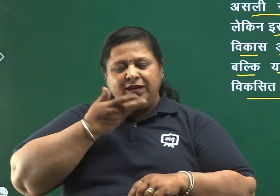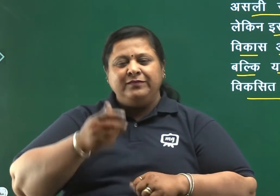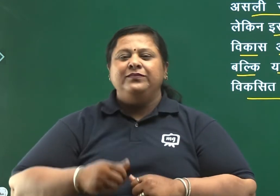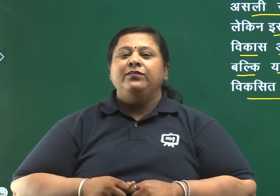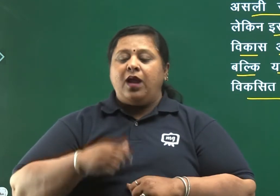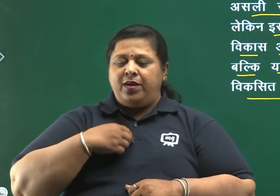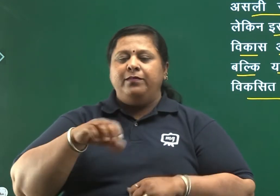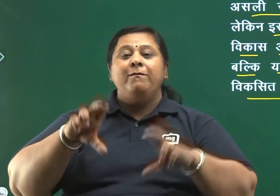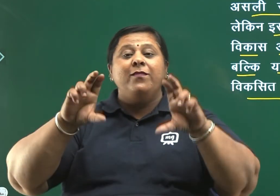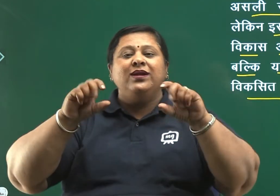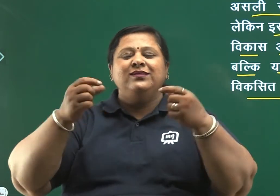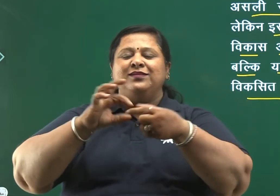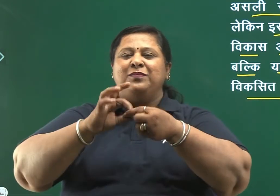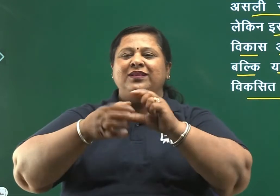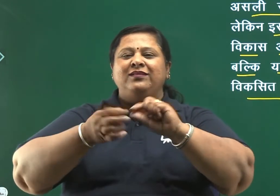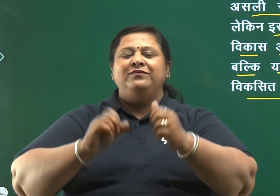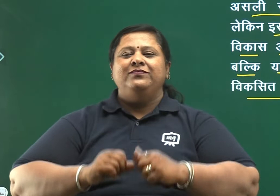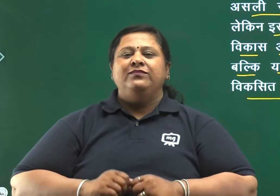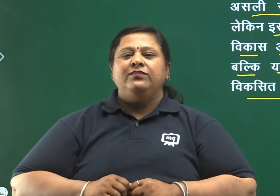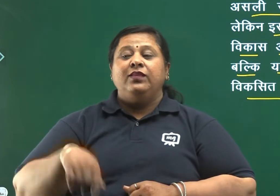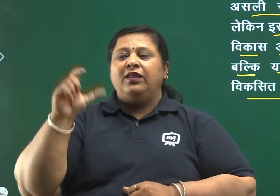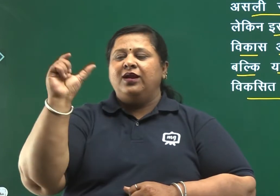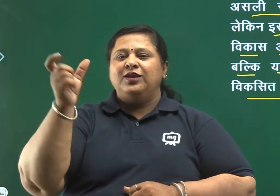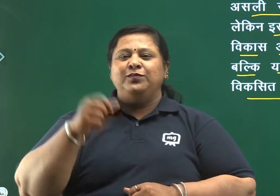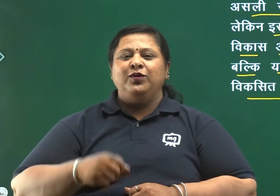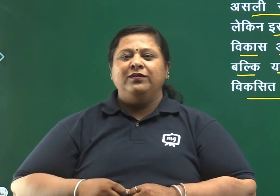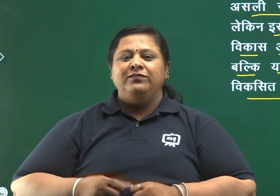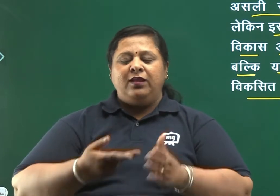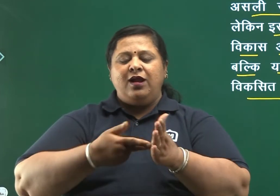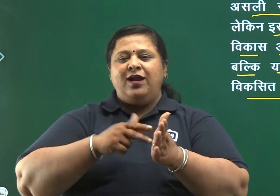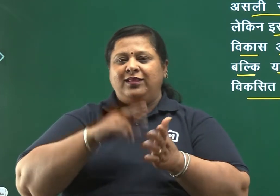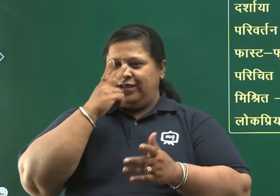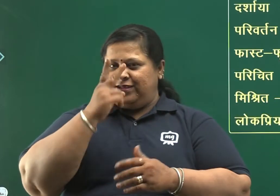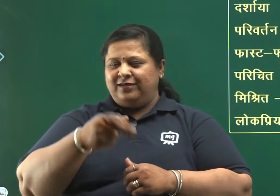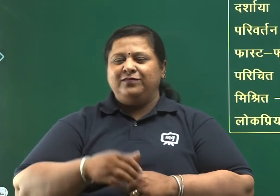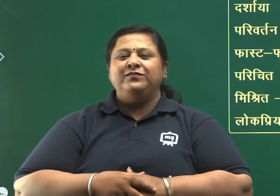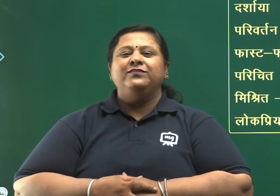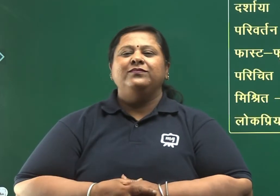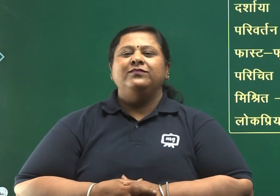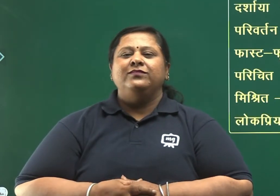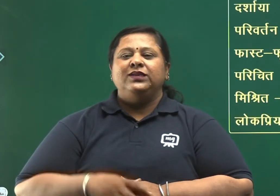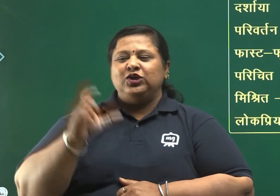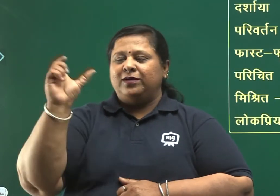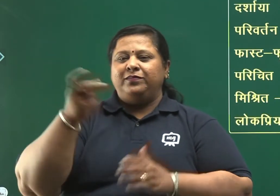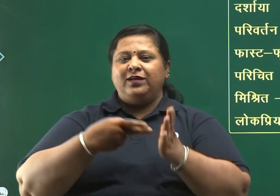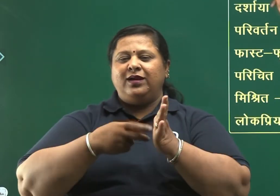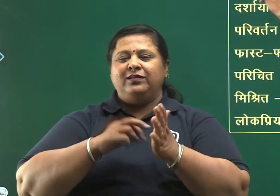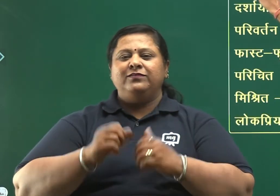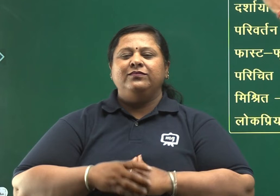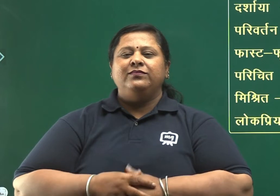हम पाठ से संबंधित कठिन शब्दों के अर्थ देखेंगे। शब्दार्थ।